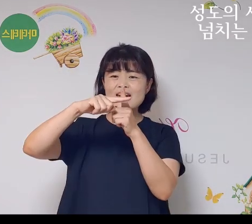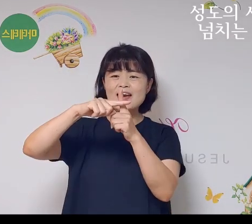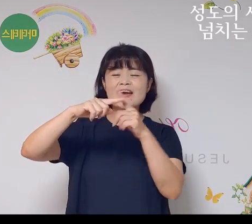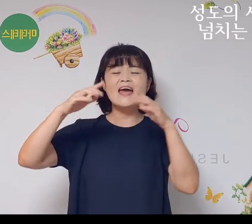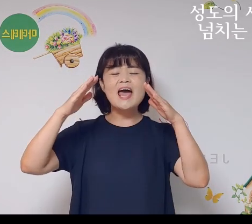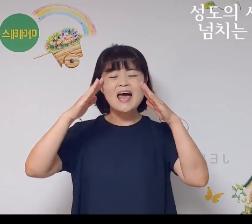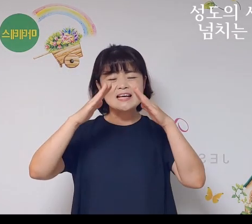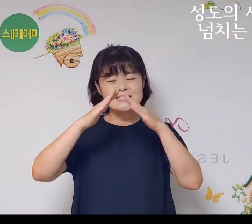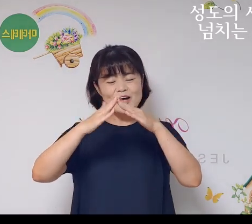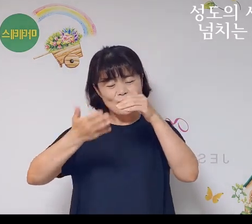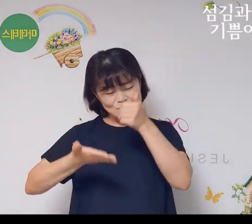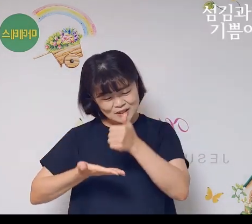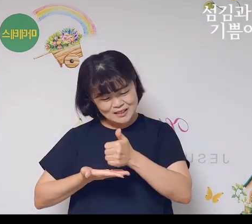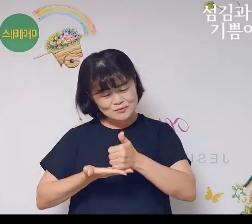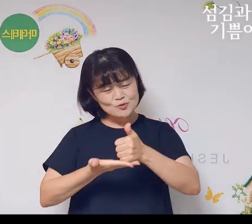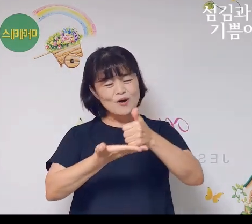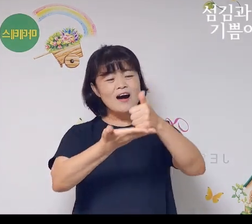교회, 섬김과